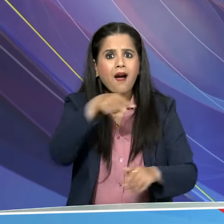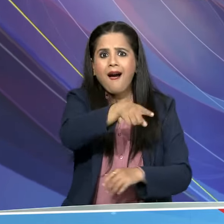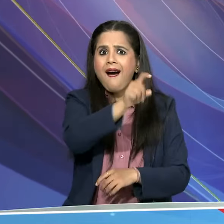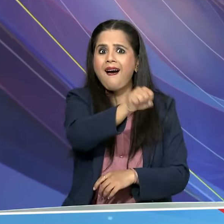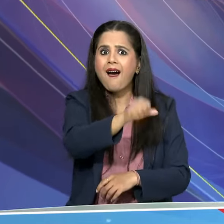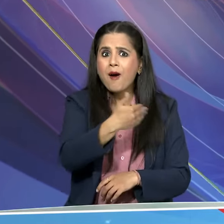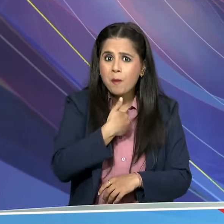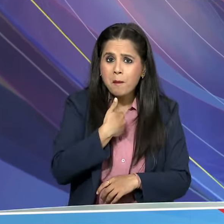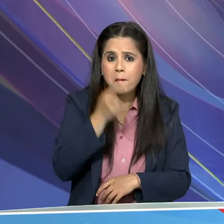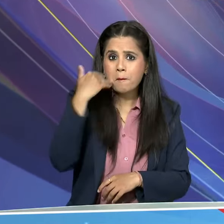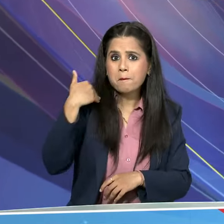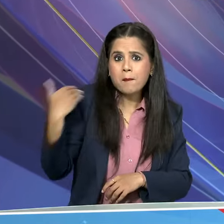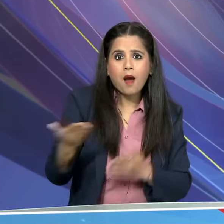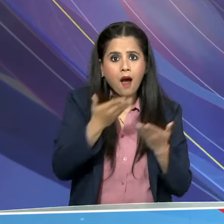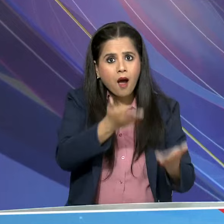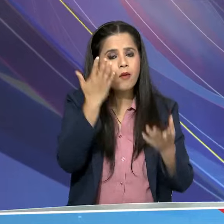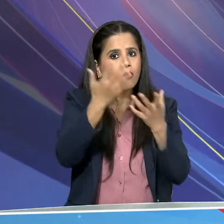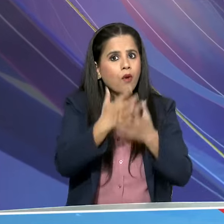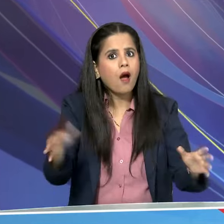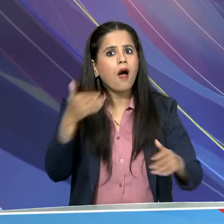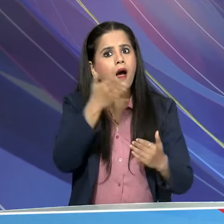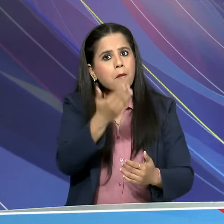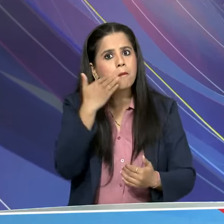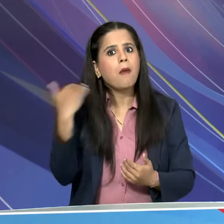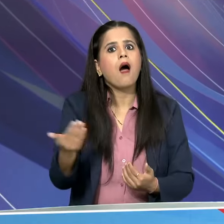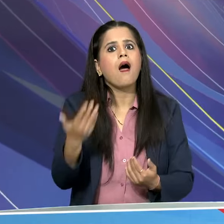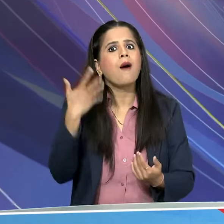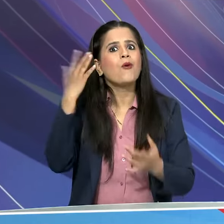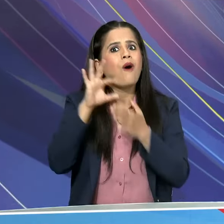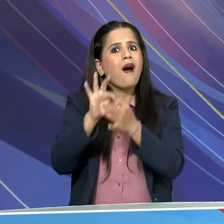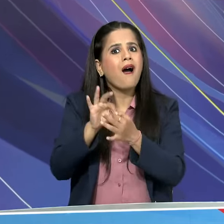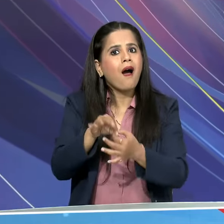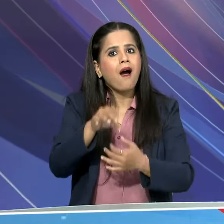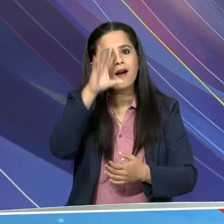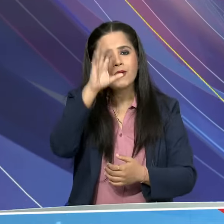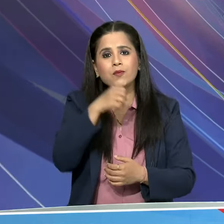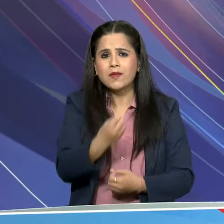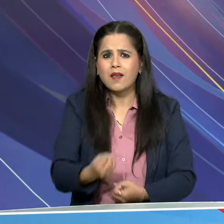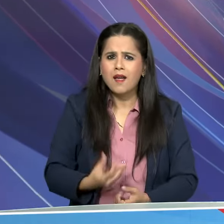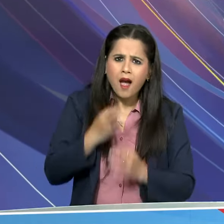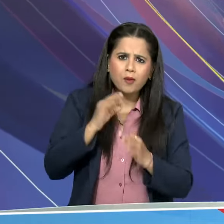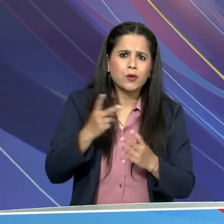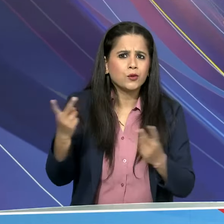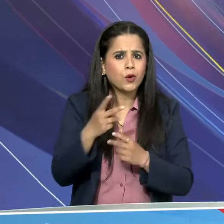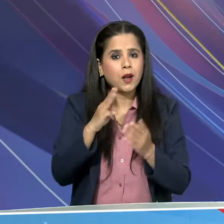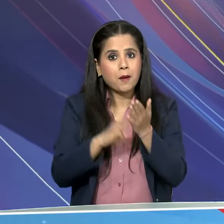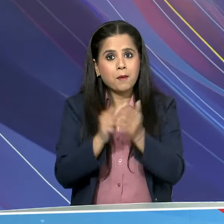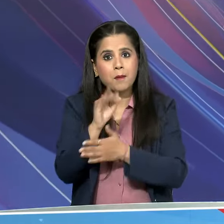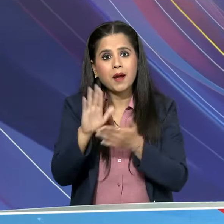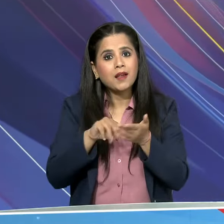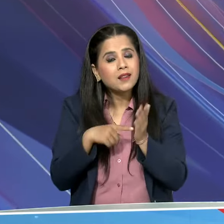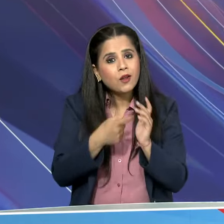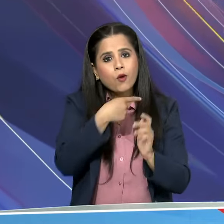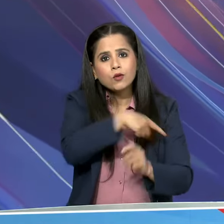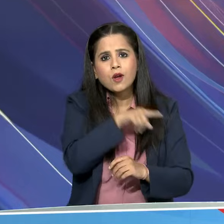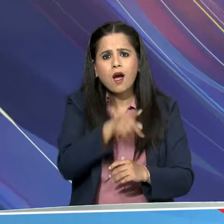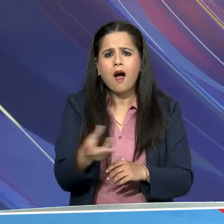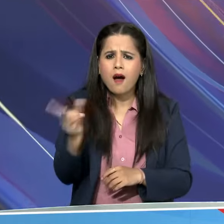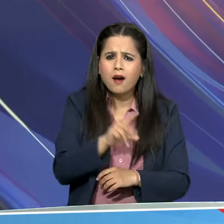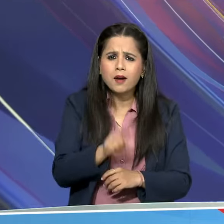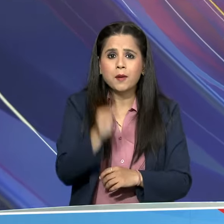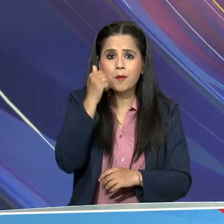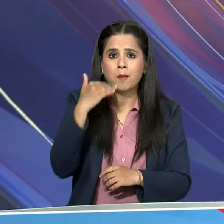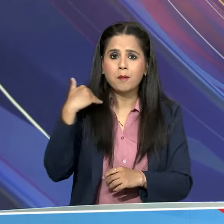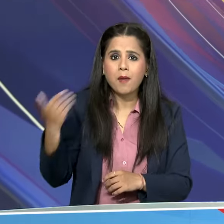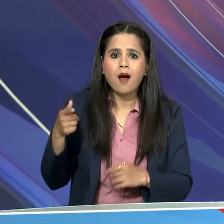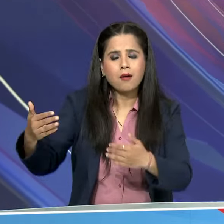विभाजन के दौरान अलग हुए भाई-बहन हैं खुशी से अभिभूत महेंद्र कौर ने बार-बार अपने